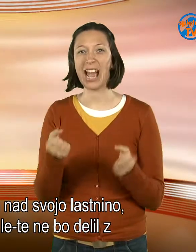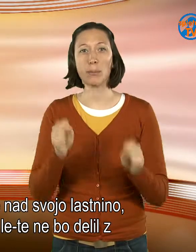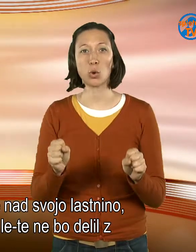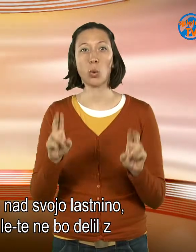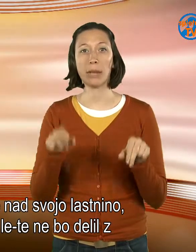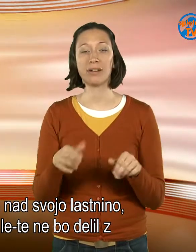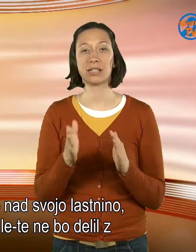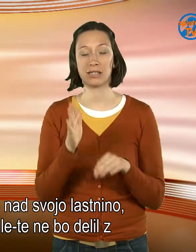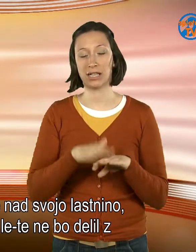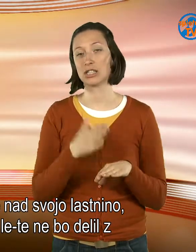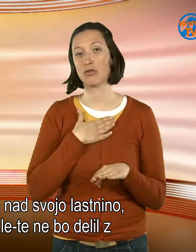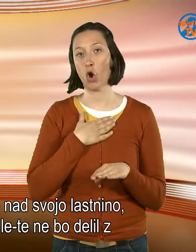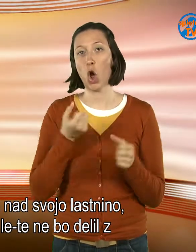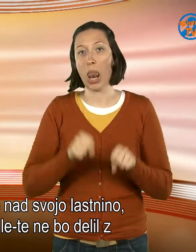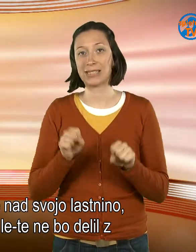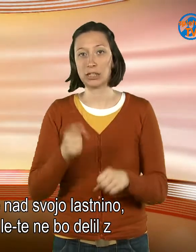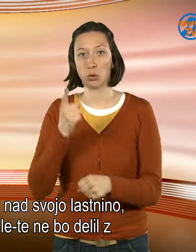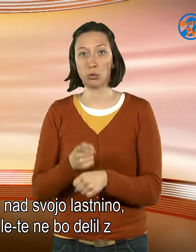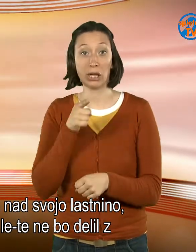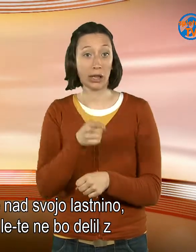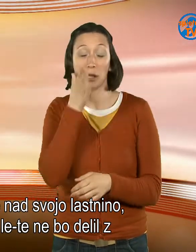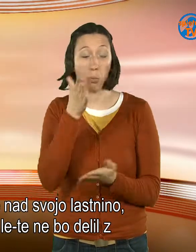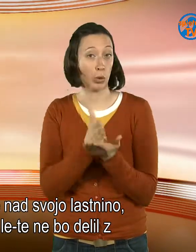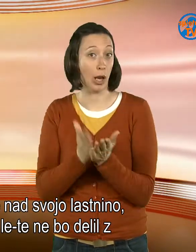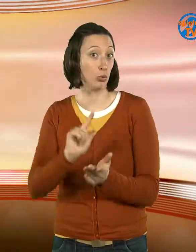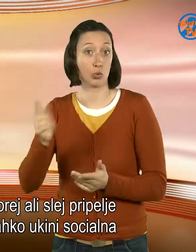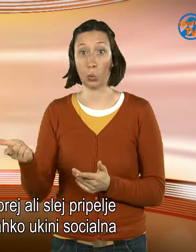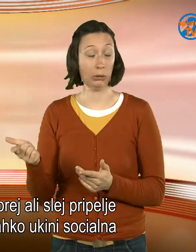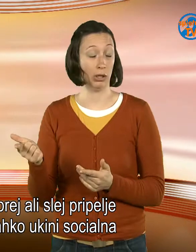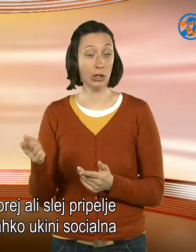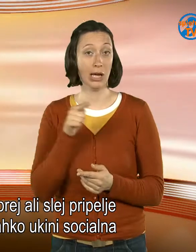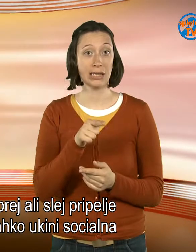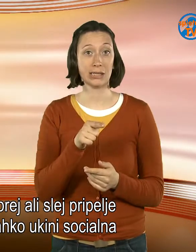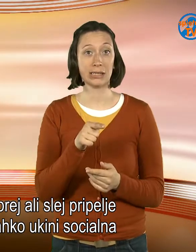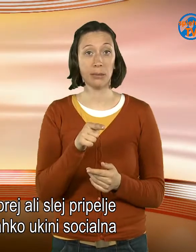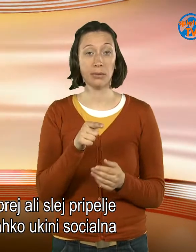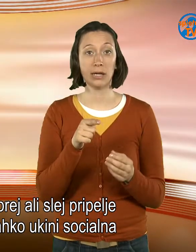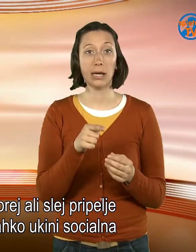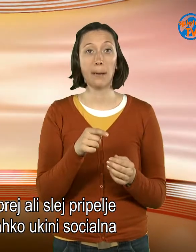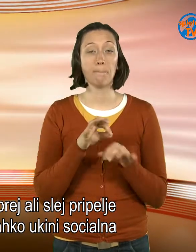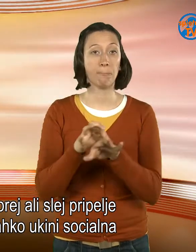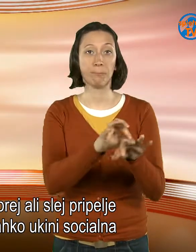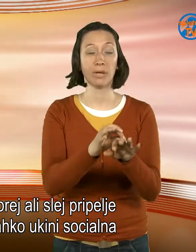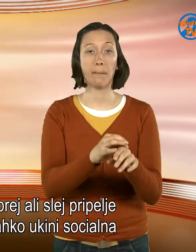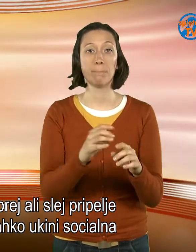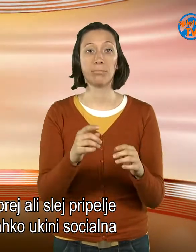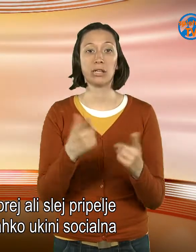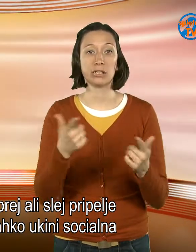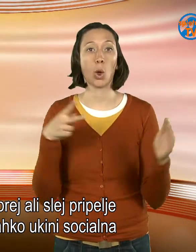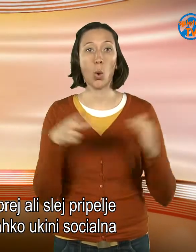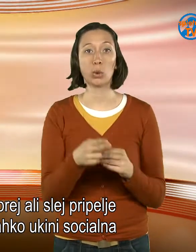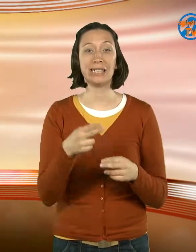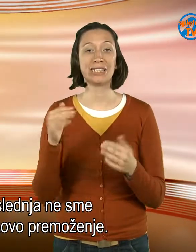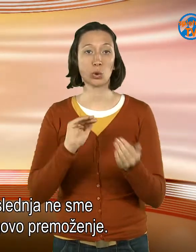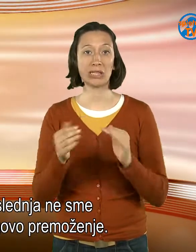absolutne pravice nad svojo lastnino in se odloči, da le-te ne bo delil z drugimi, sistem prej ali slej pripelje do tega, da se lahko